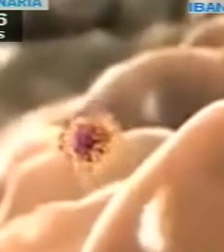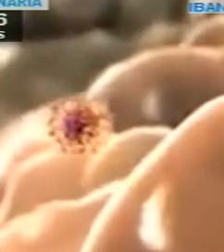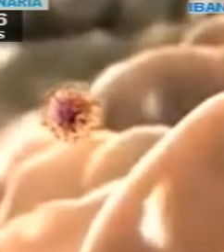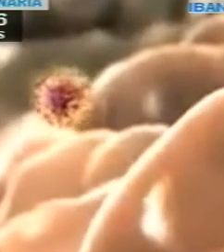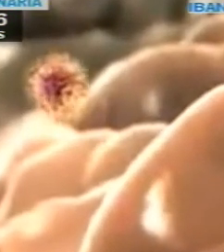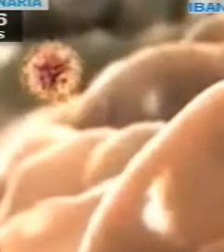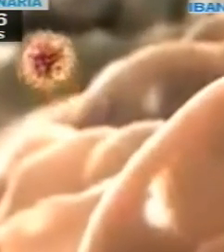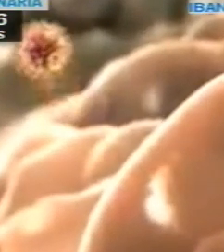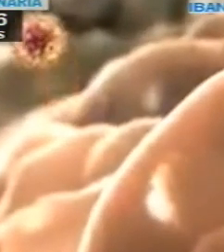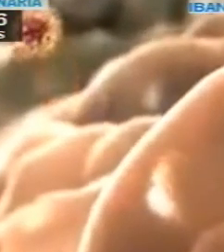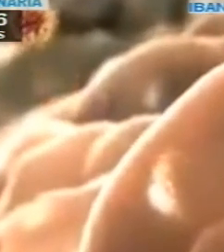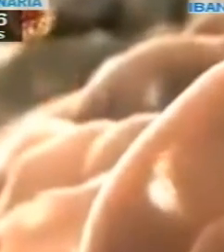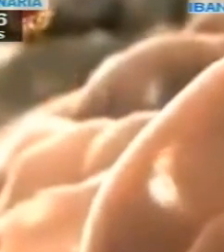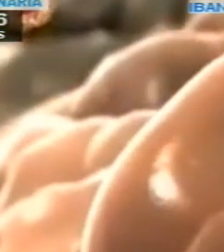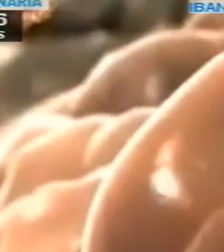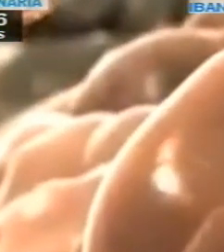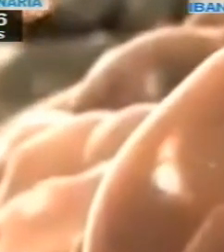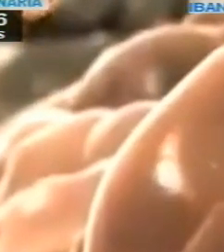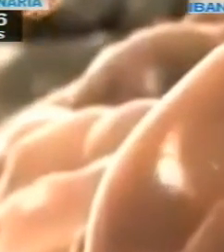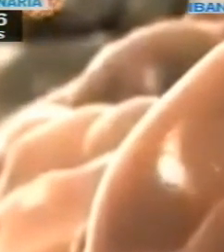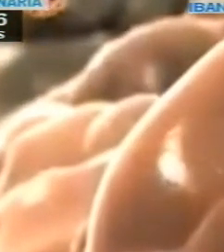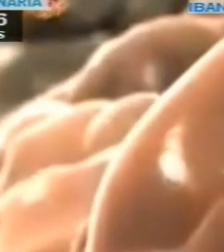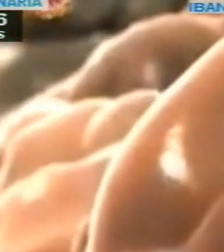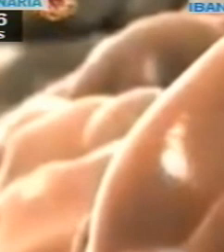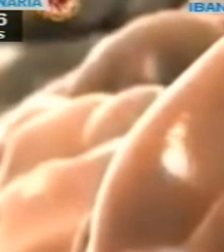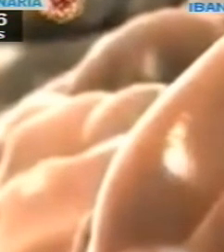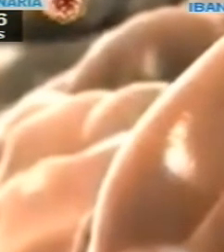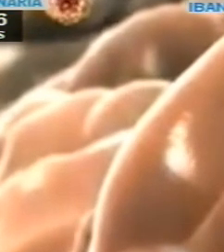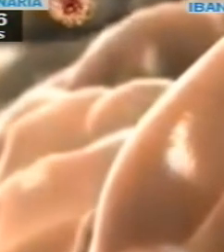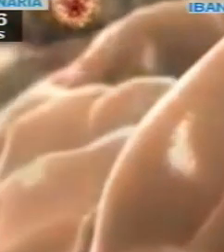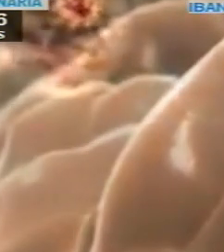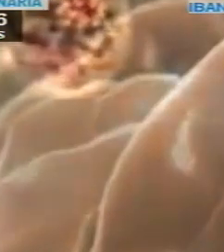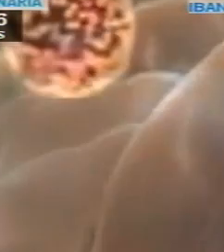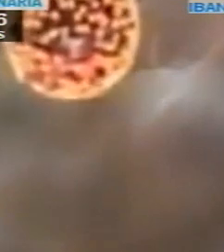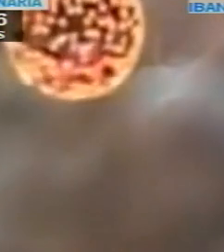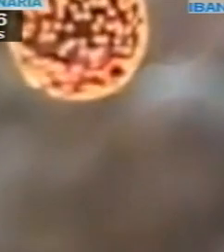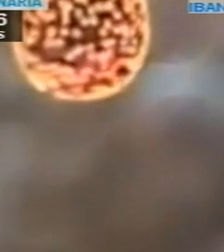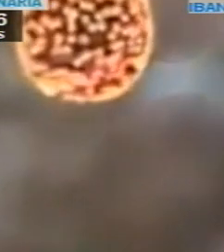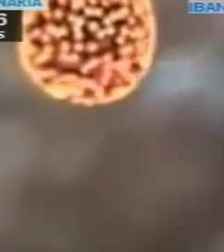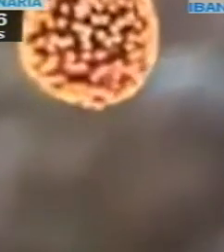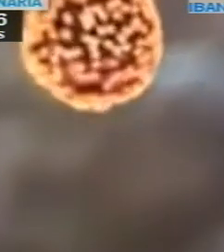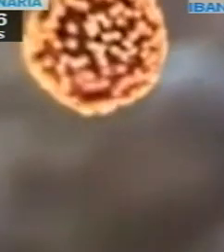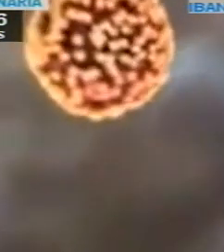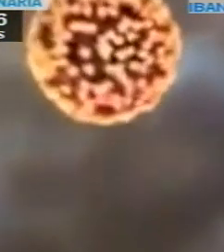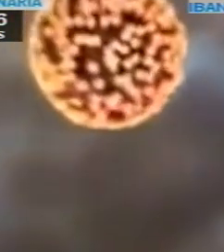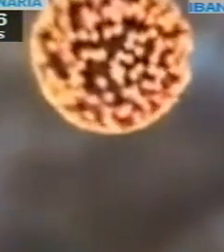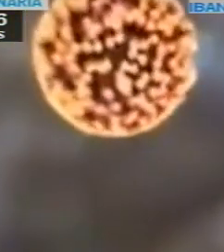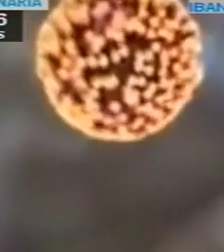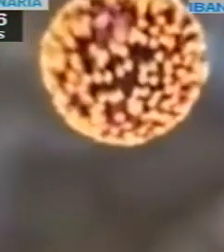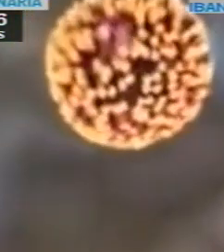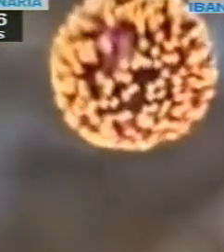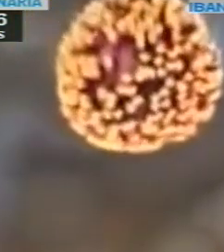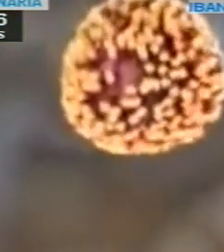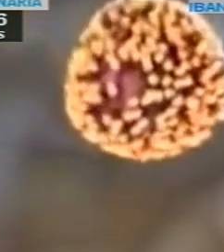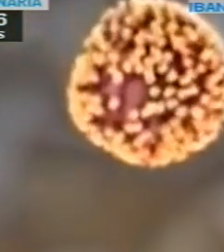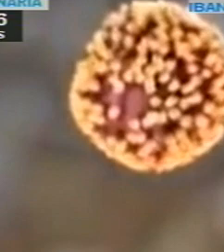Intanto il comitato scientifico continua ad essere impegnato nell'individuazione di quei paletti che misurino l'andamento dell'epidemia e determinino il limite oltre il